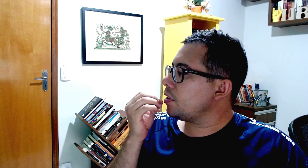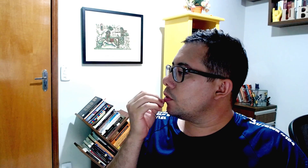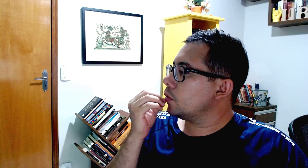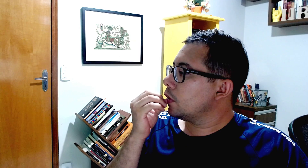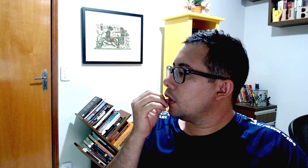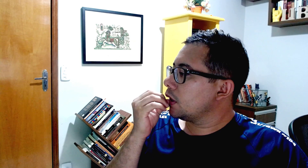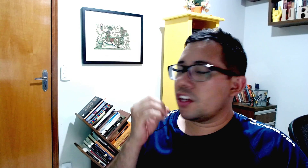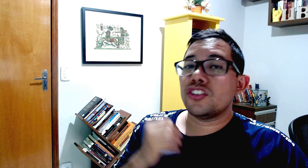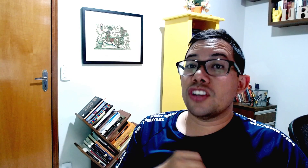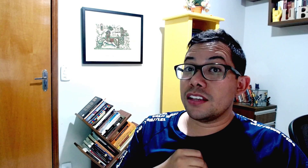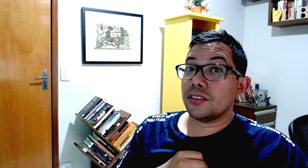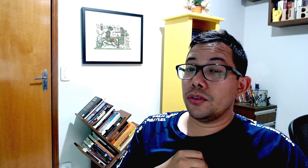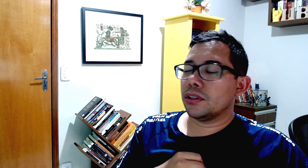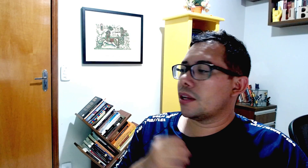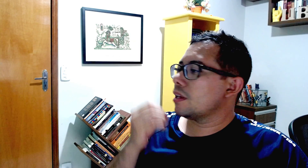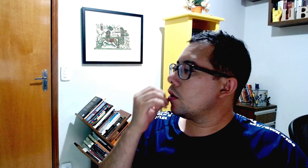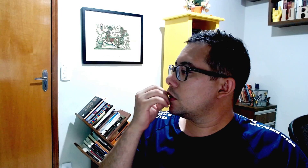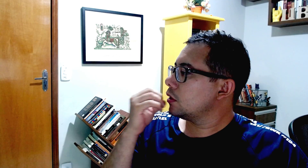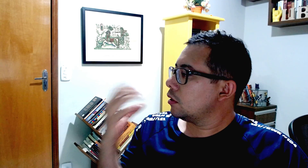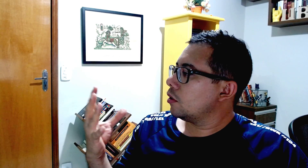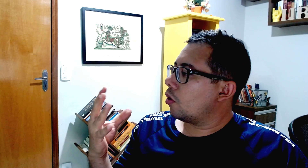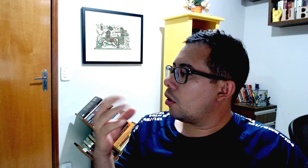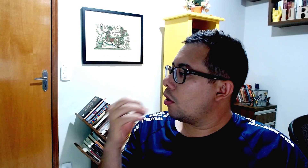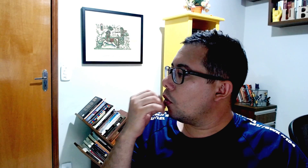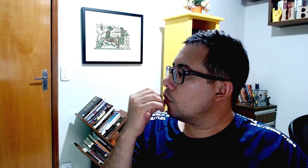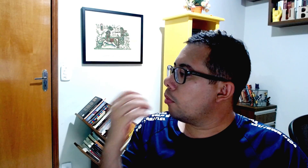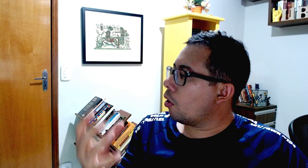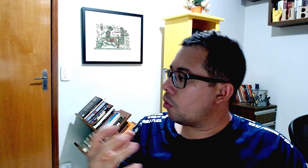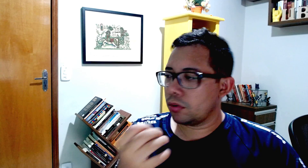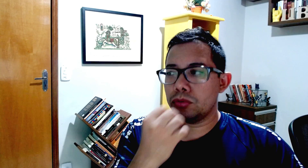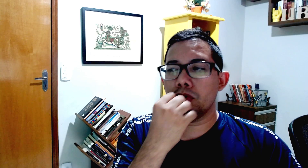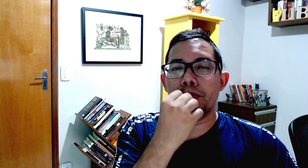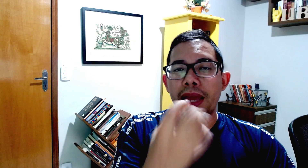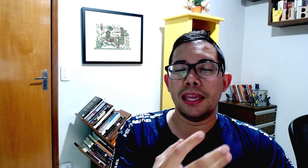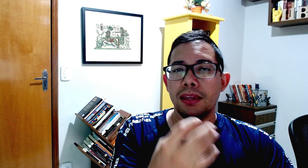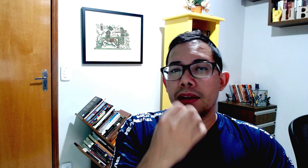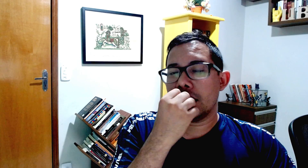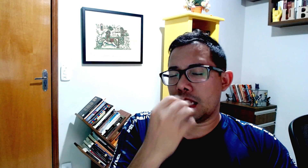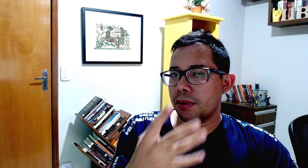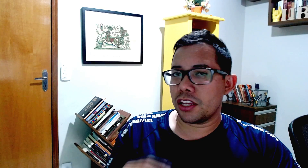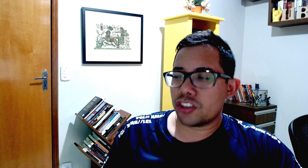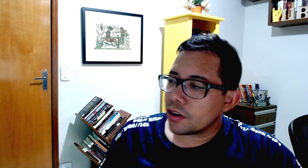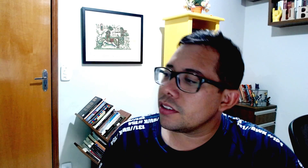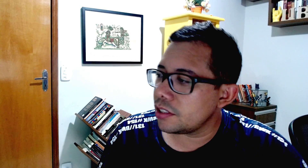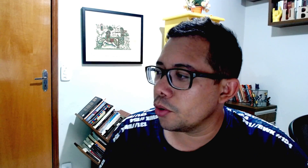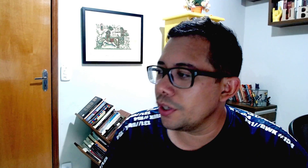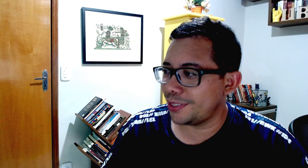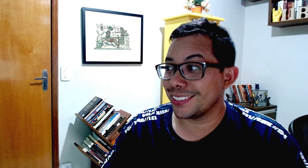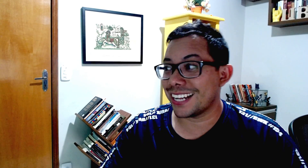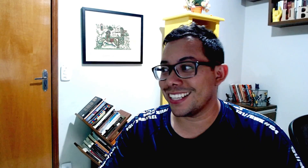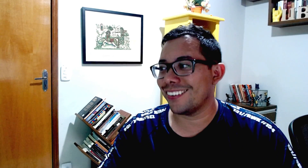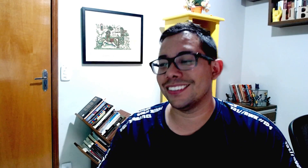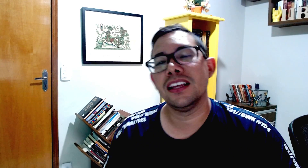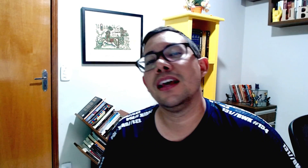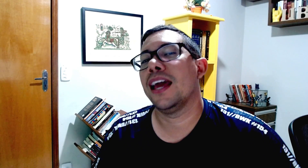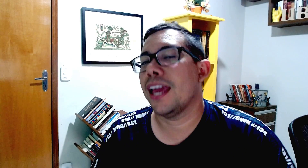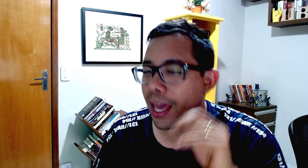bem-vindo? Que a gente já ensinou em outras aulas? Ó, ou bom, tudo bem? Lembra que a gente já ensinou isso em outras aulas? É,